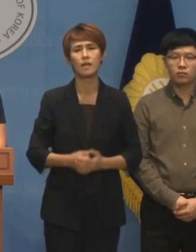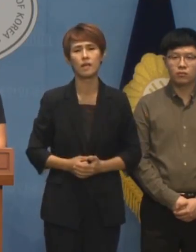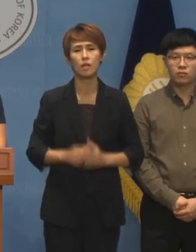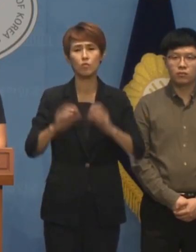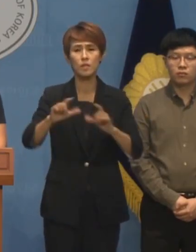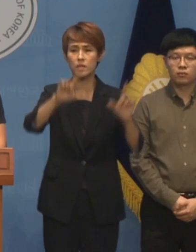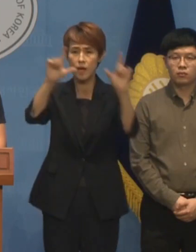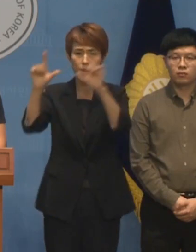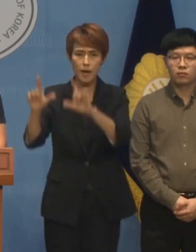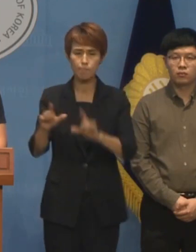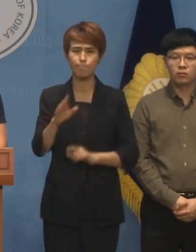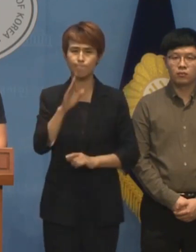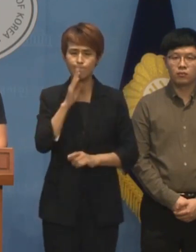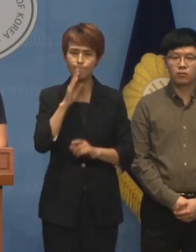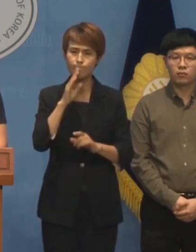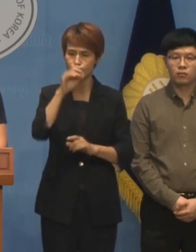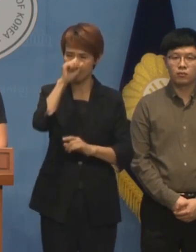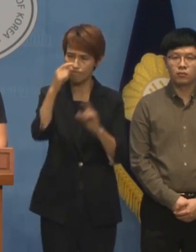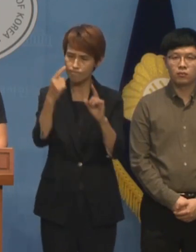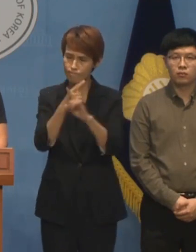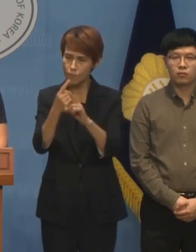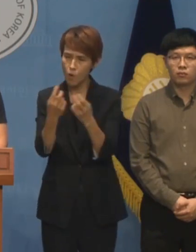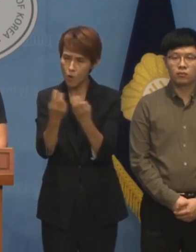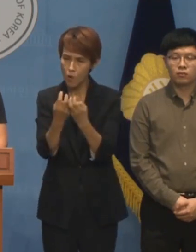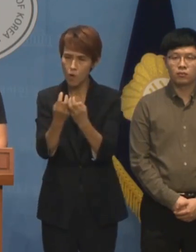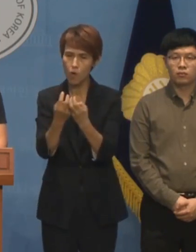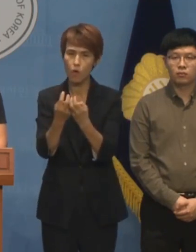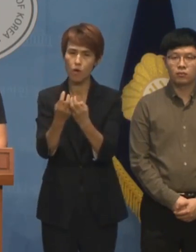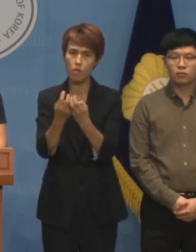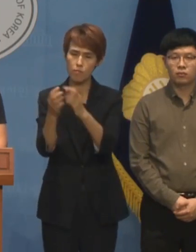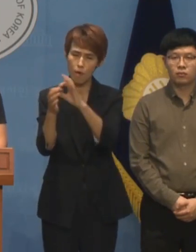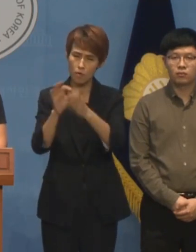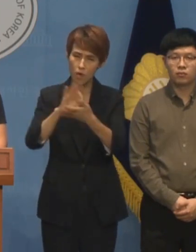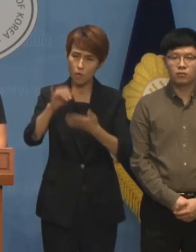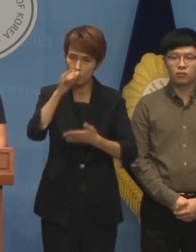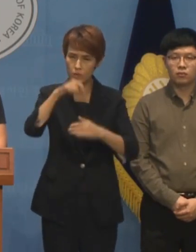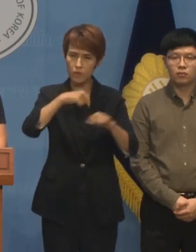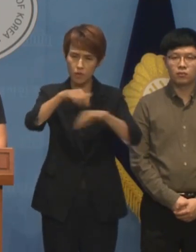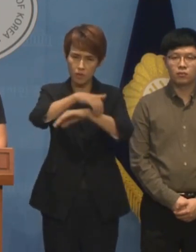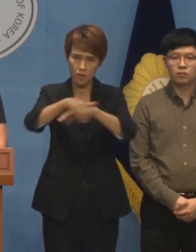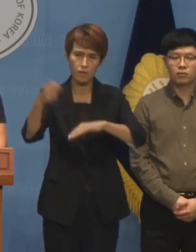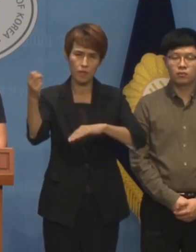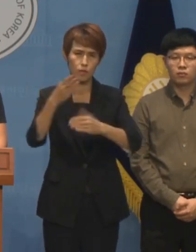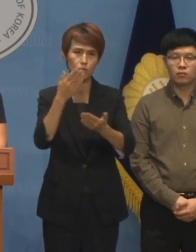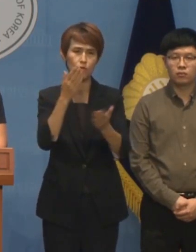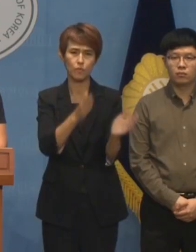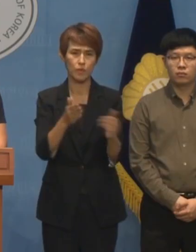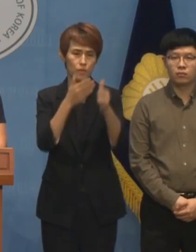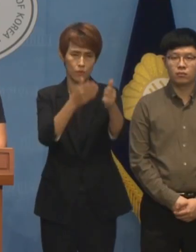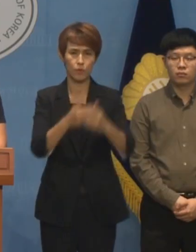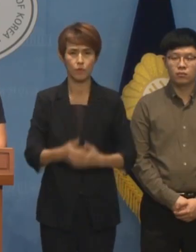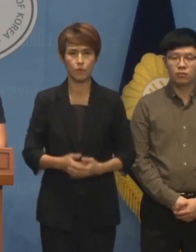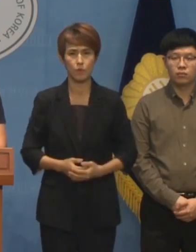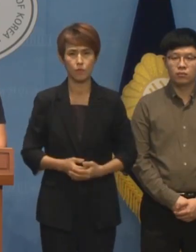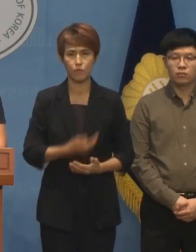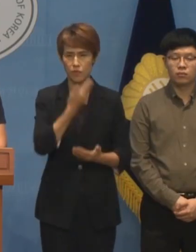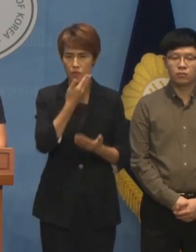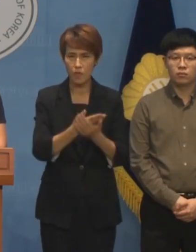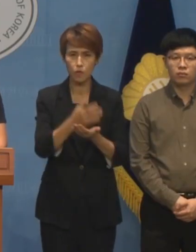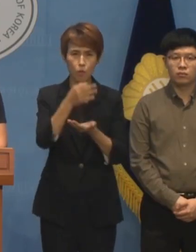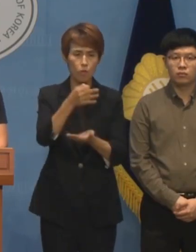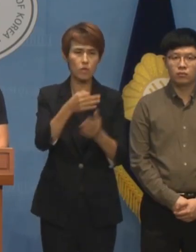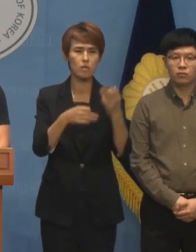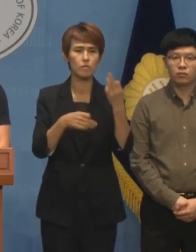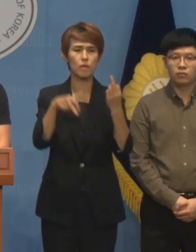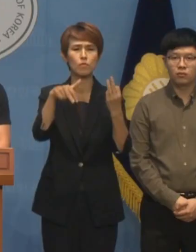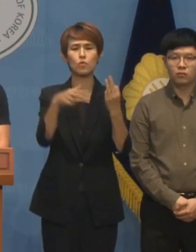국민의 삶을 실질적으로 개선할 수 있는 장기적이고 지속 가능한 정책을 다시 마련하십시오. 귀중한 재원인